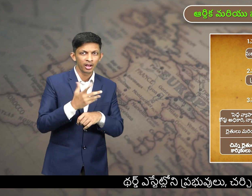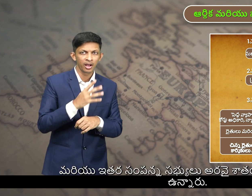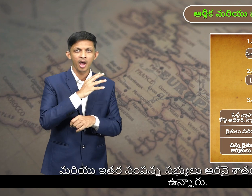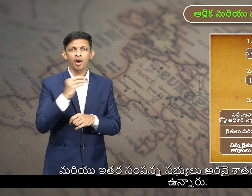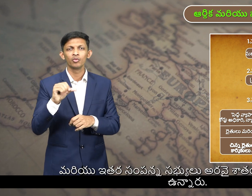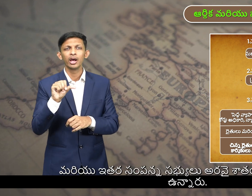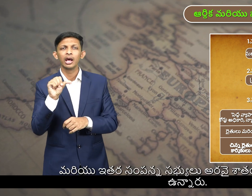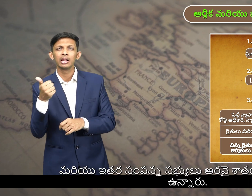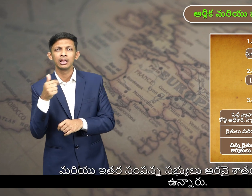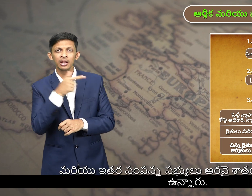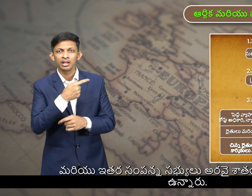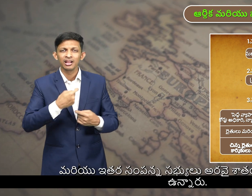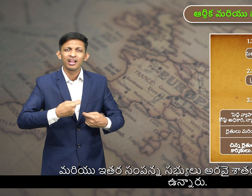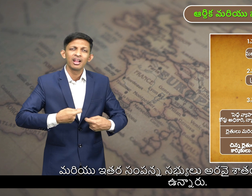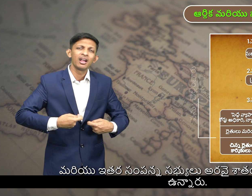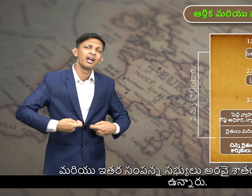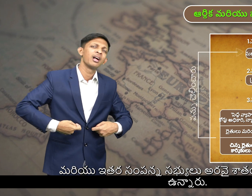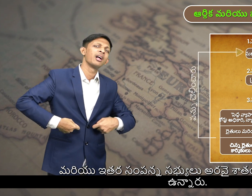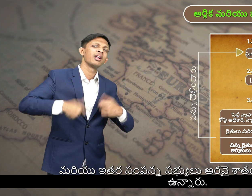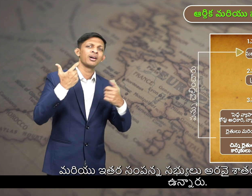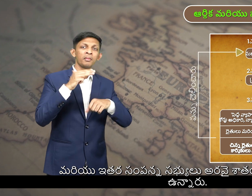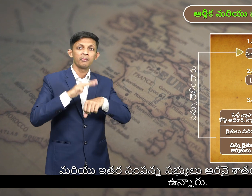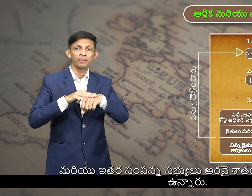ఇతర సంపన్న సభ్యులు 60% భూమిని కలిగి ఉన్నారు.